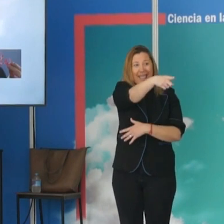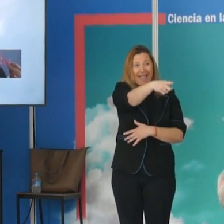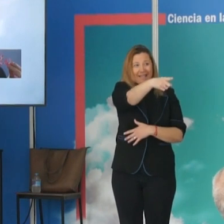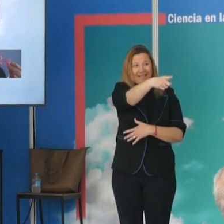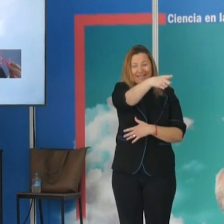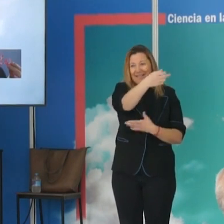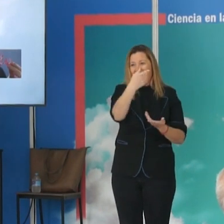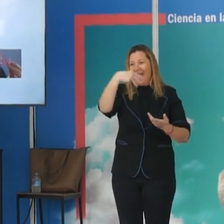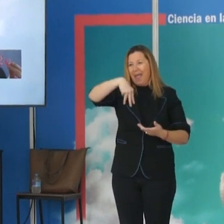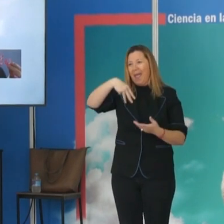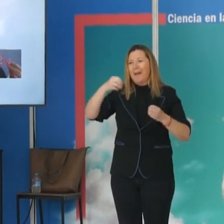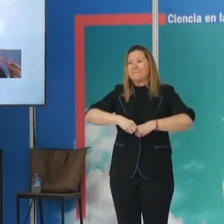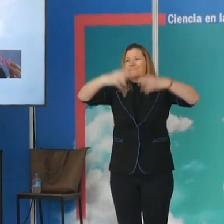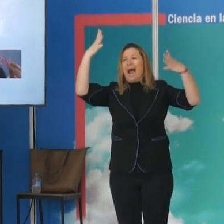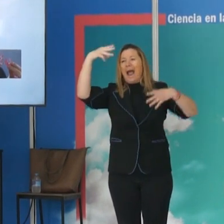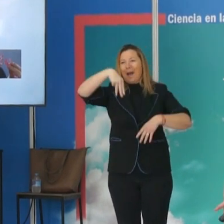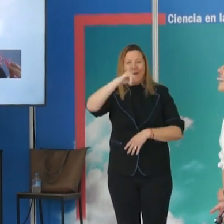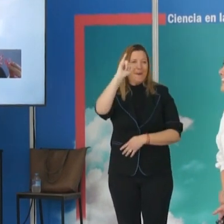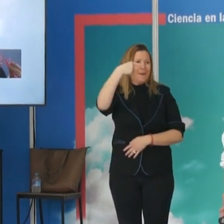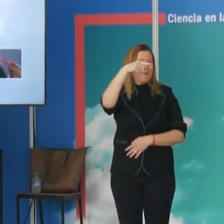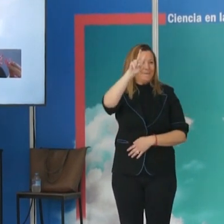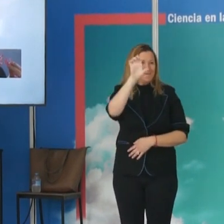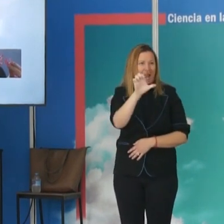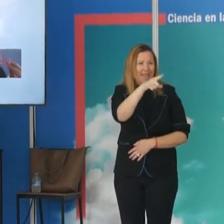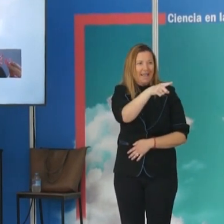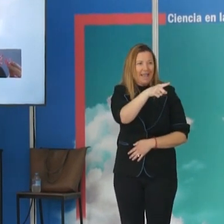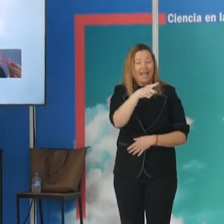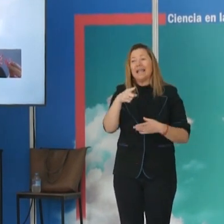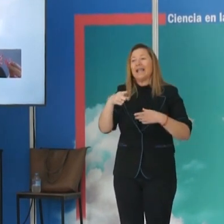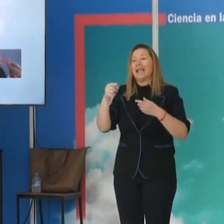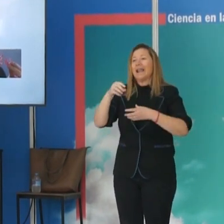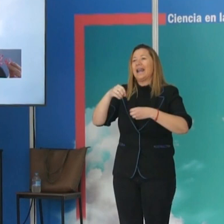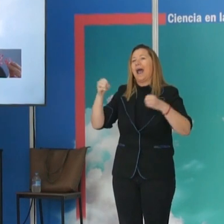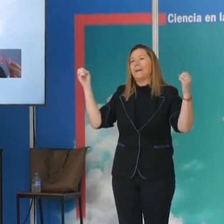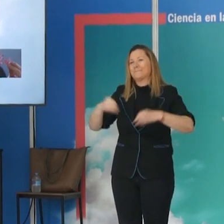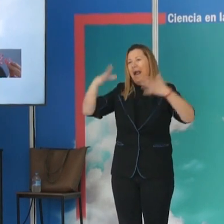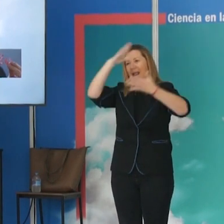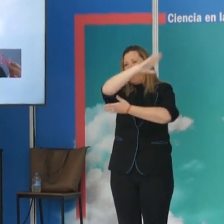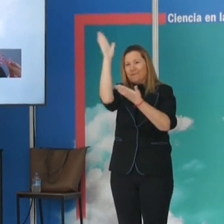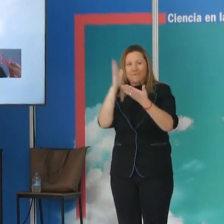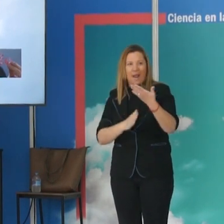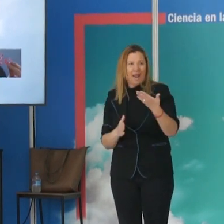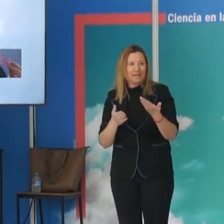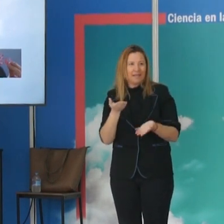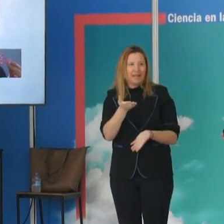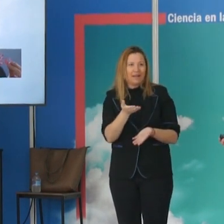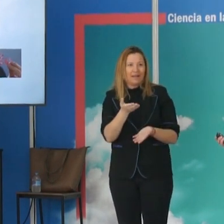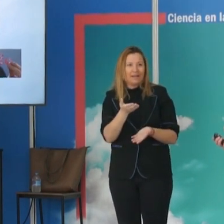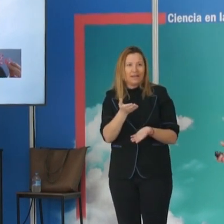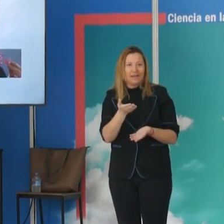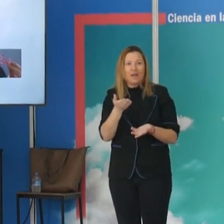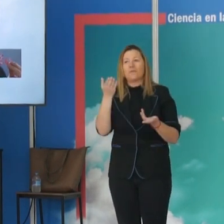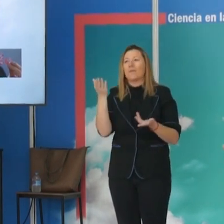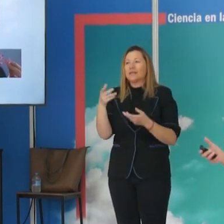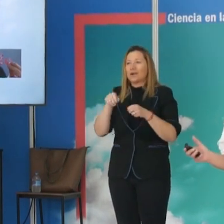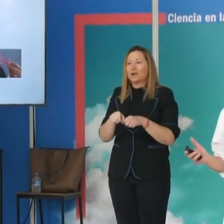Miguel, mago Miguel, da bien de más. Y la magia poética, señores, como de un huevín así, pues acabamos teniendo una